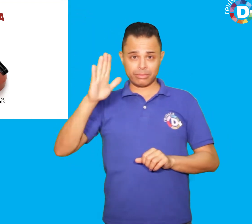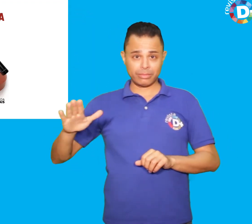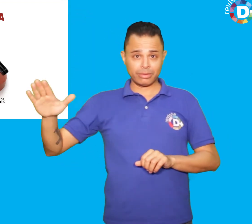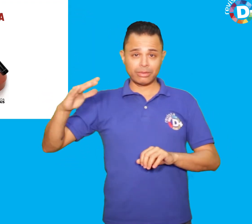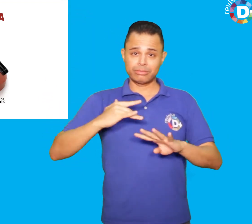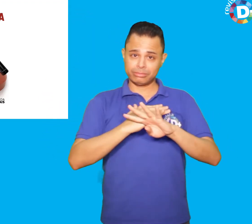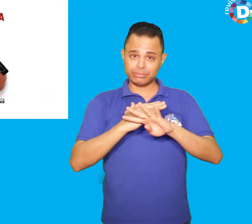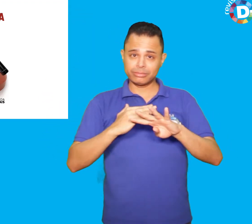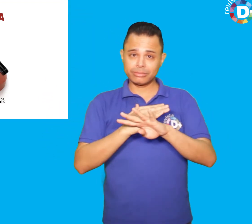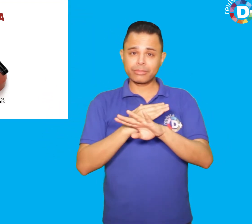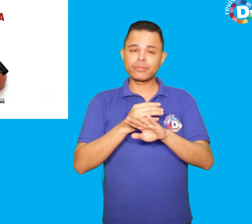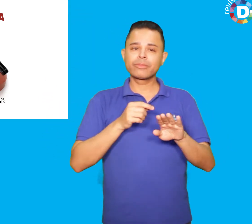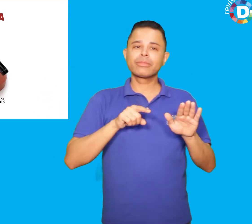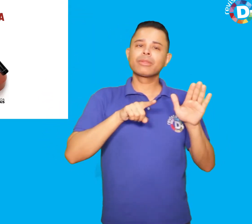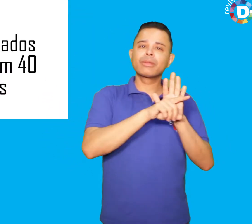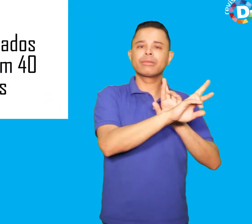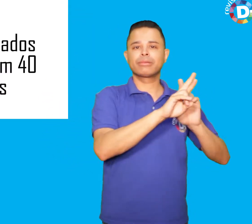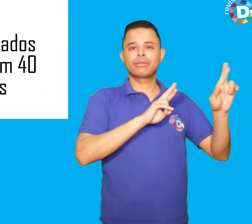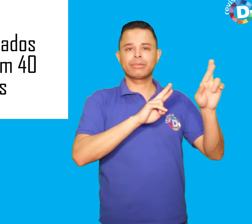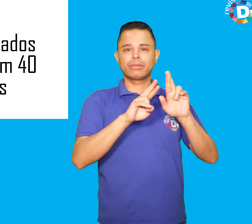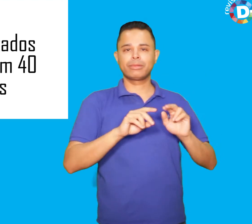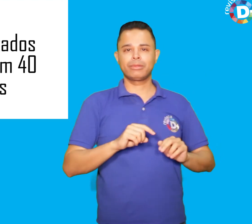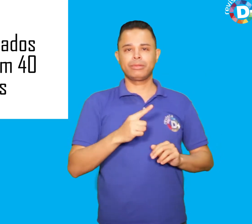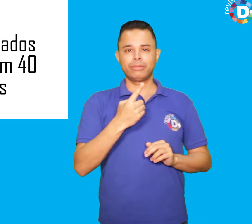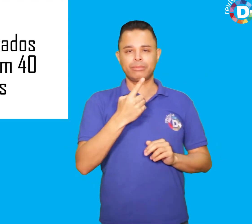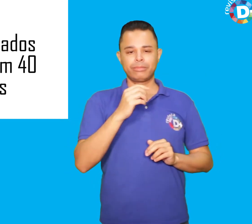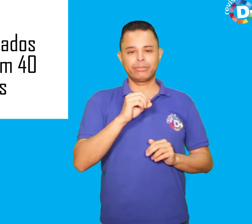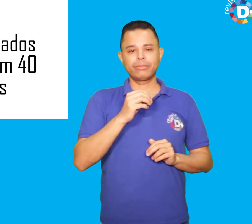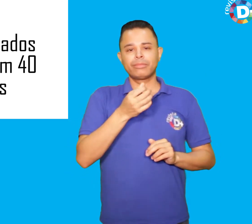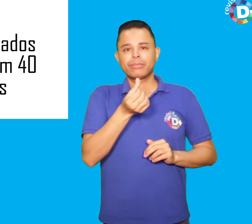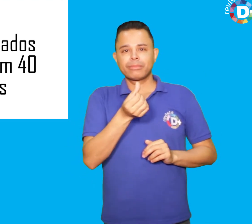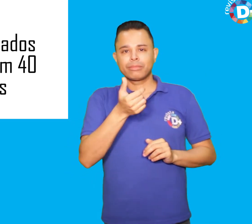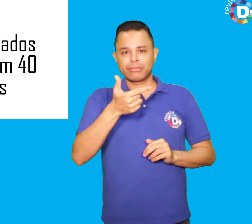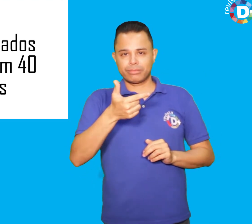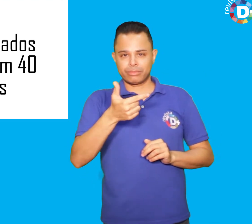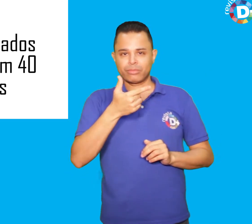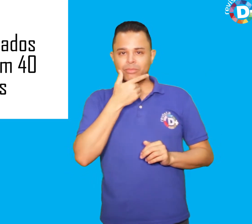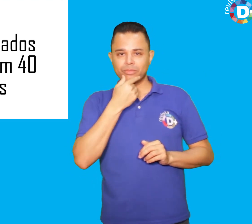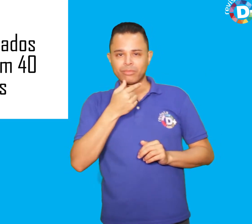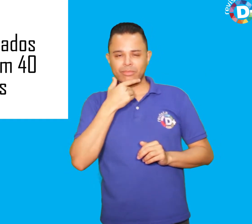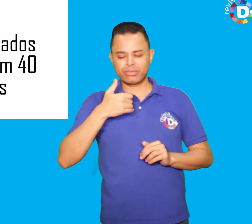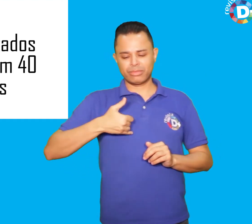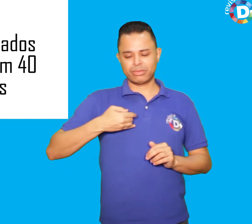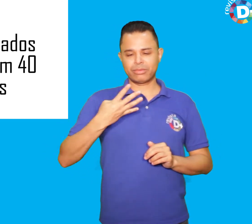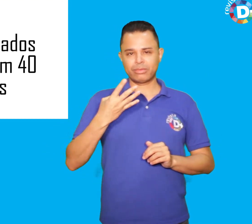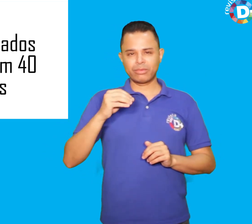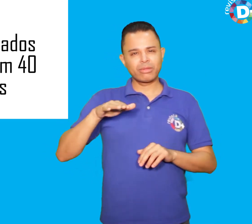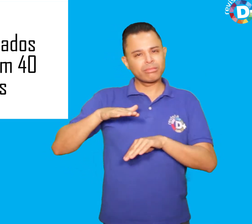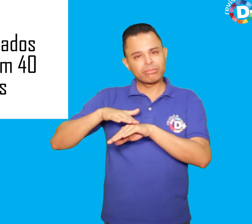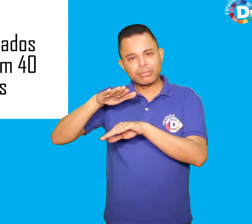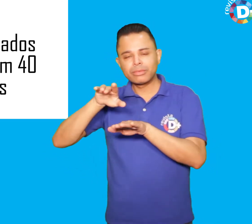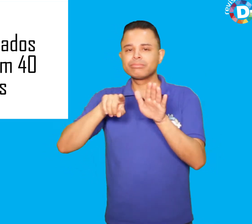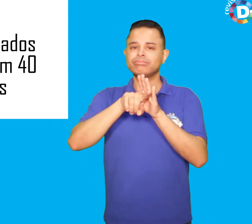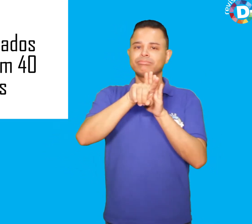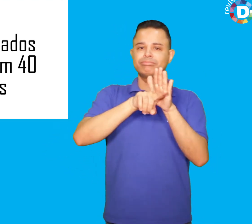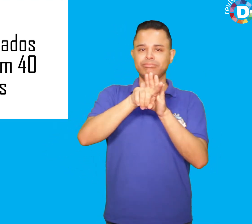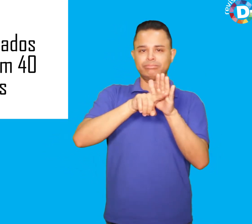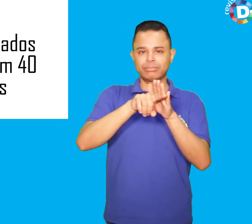entrevistados 1.062 homens com 40 anos ou mais. O secretário municipal